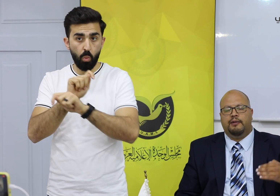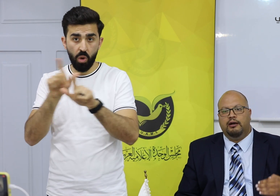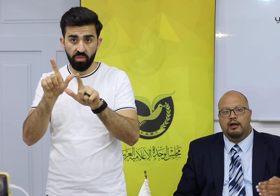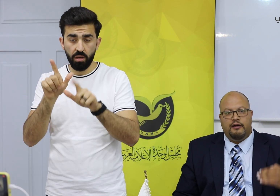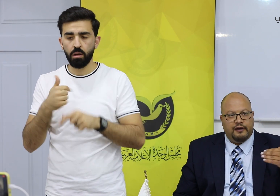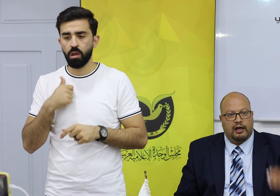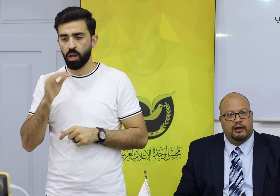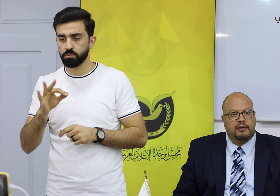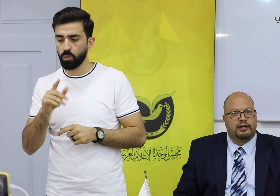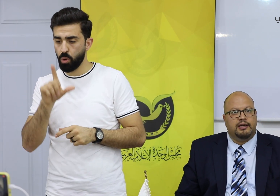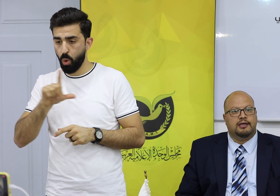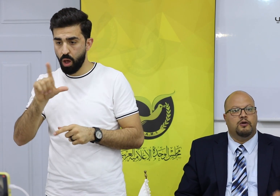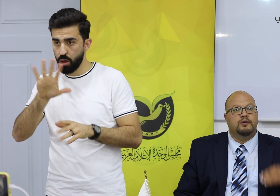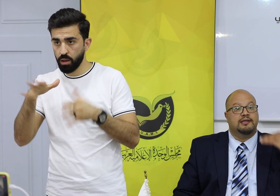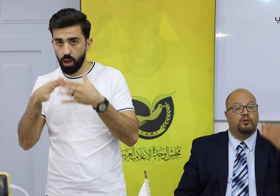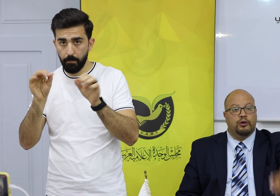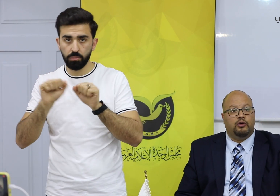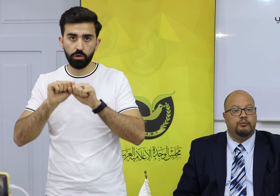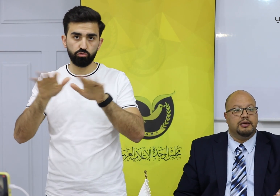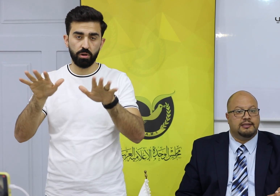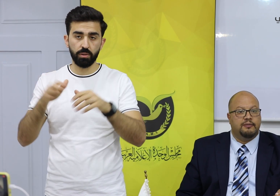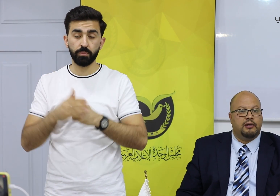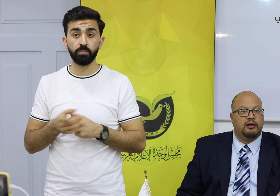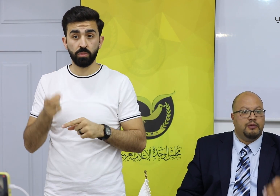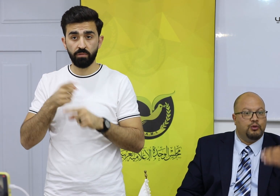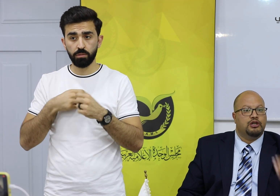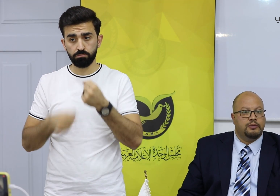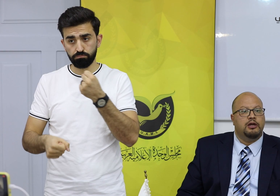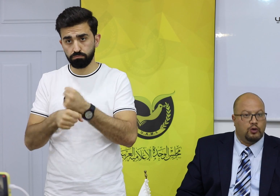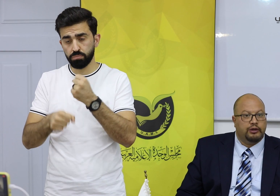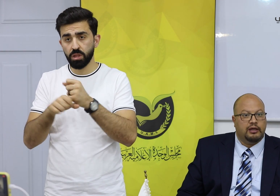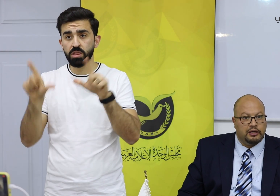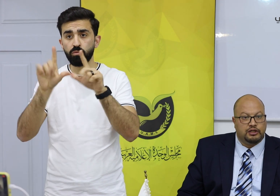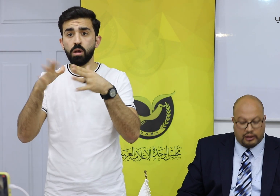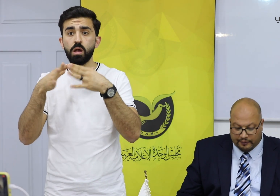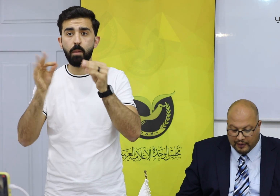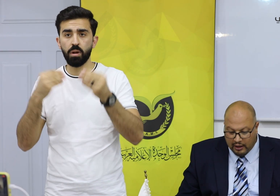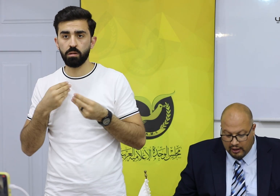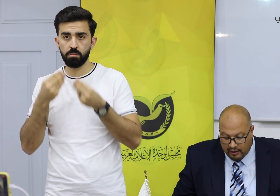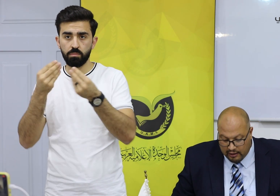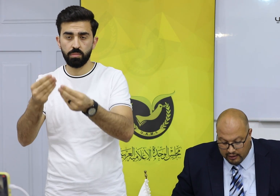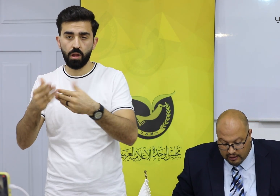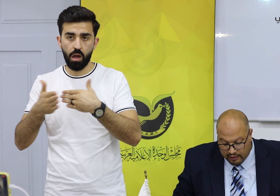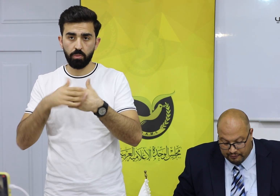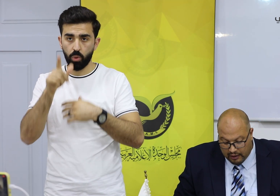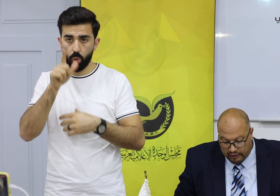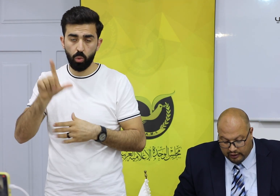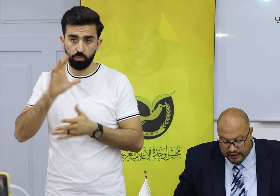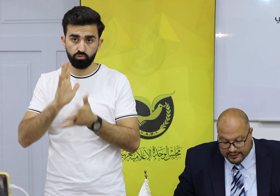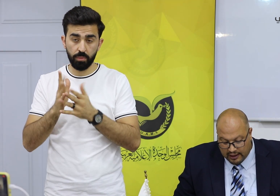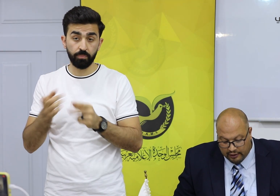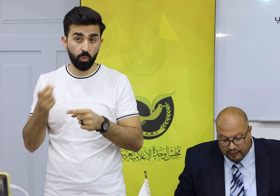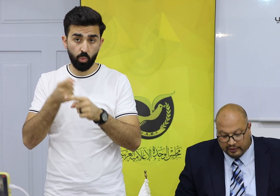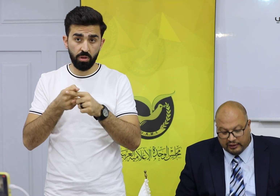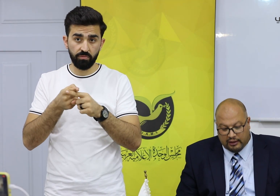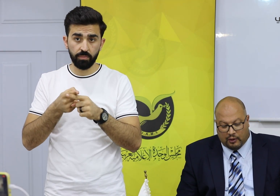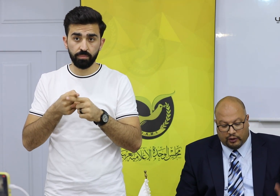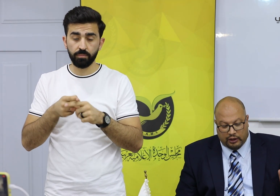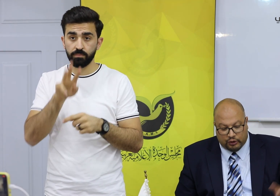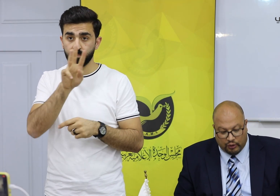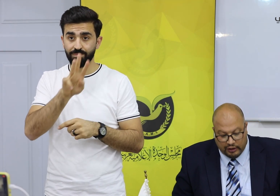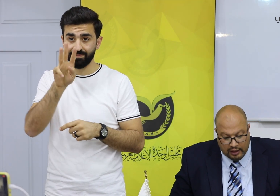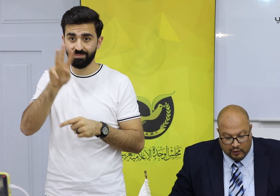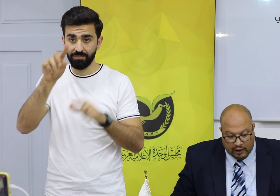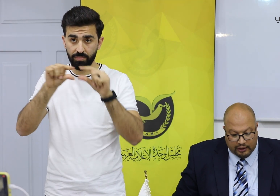مستعدين كمان في هذا المركز انه نزودهم باستمرار بمترجمين لغة الإشارة. ايضا ارسال رابط